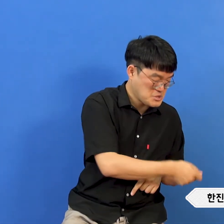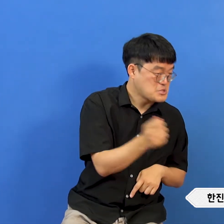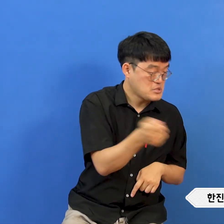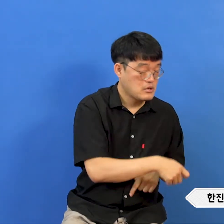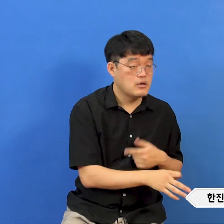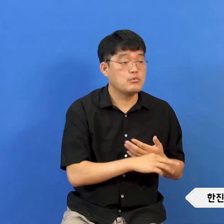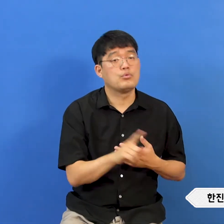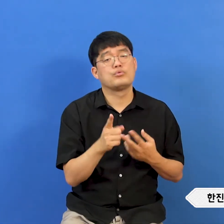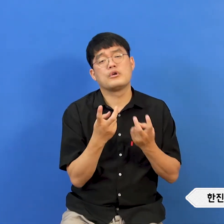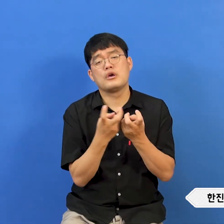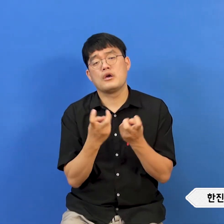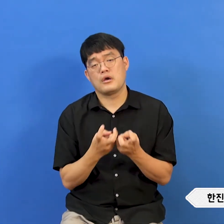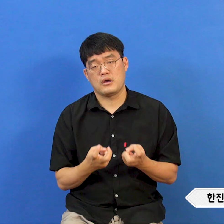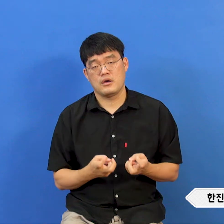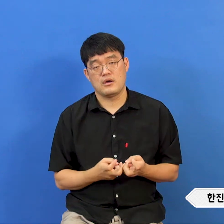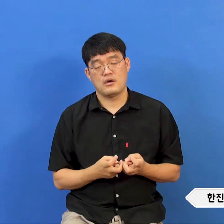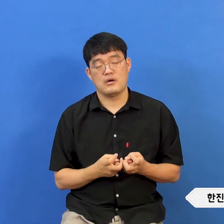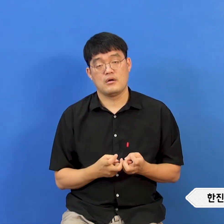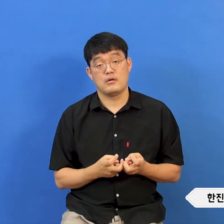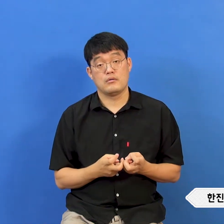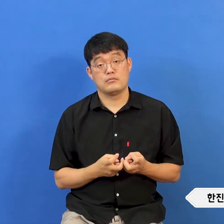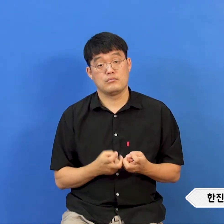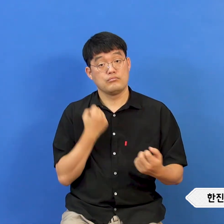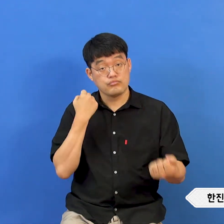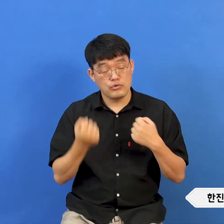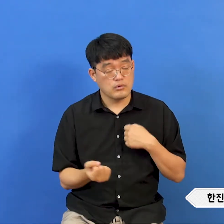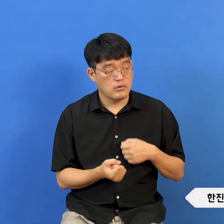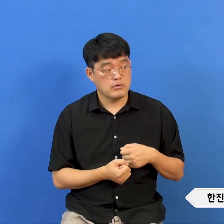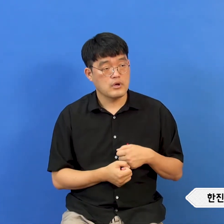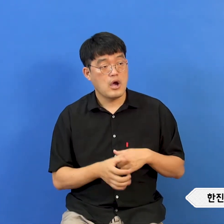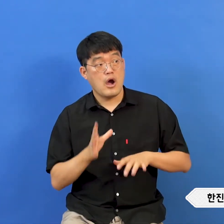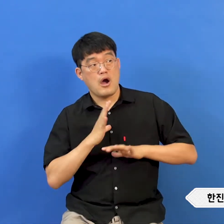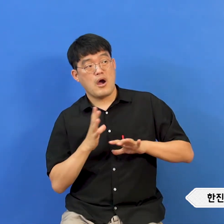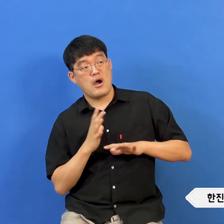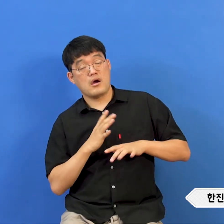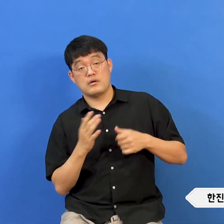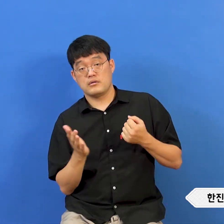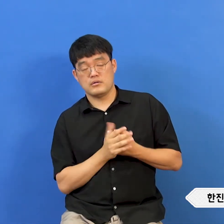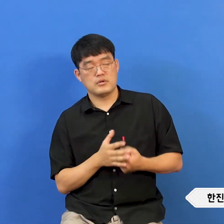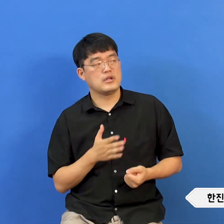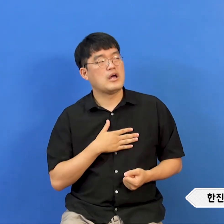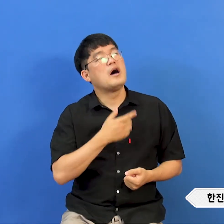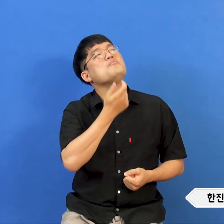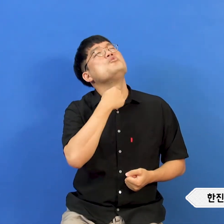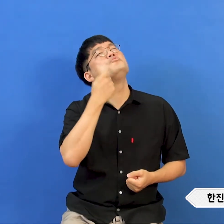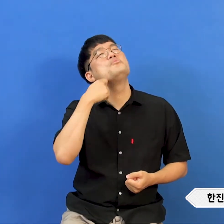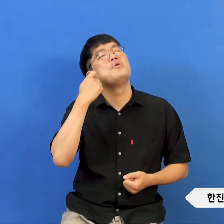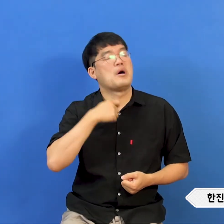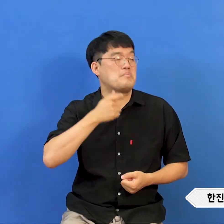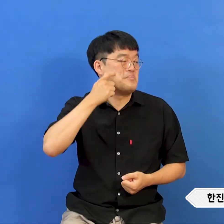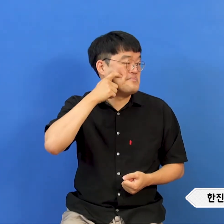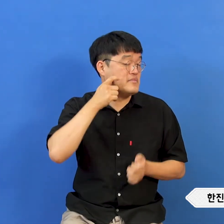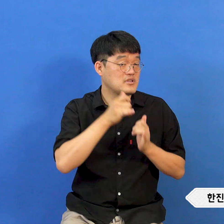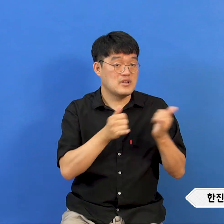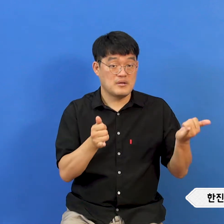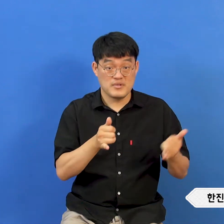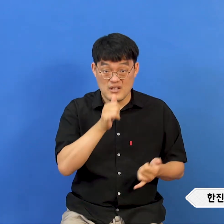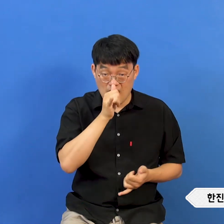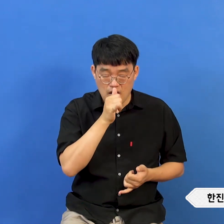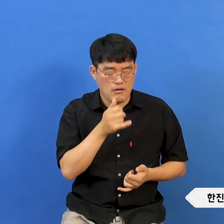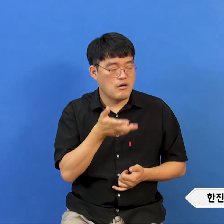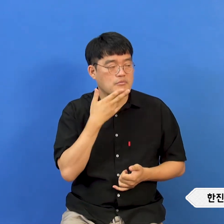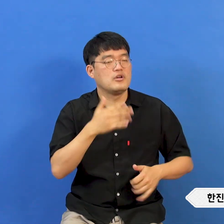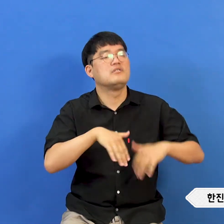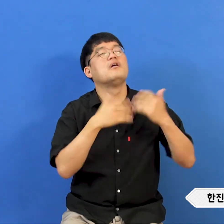어떻게 됩니까? 그런데 그게 겁나서 면도 못하겠다는 사람 누가 있습니까? 다